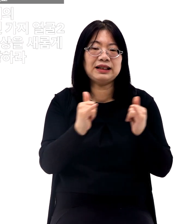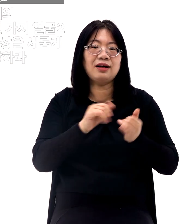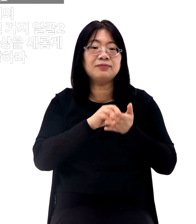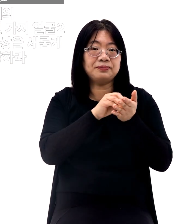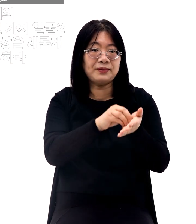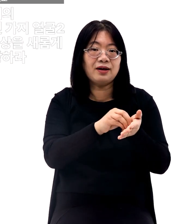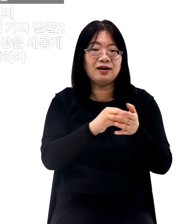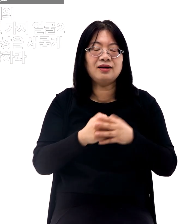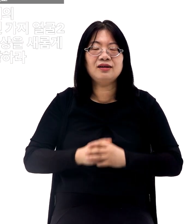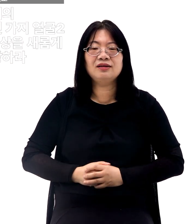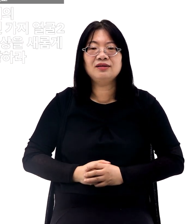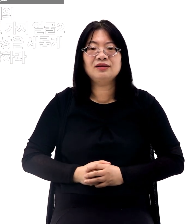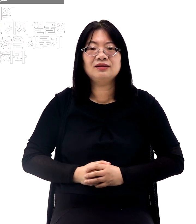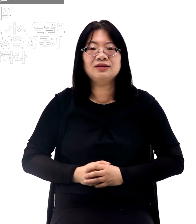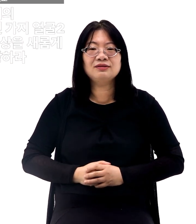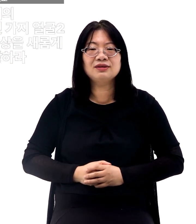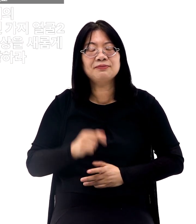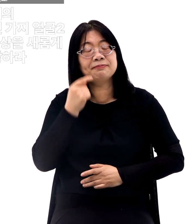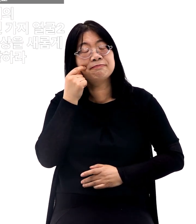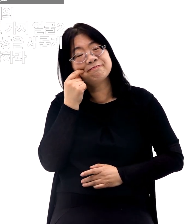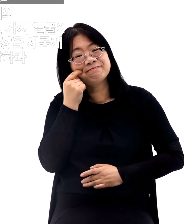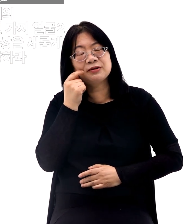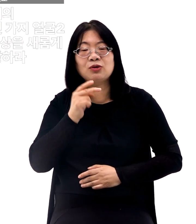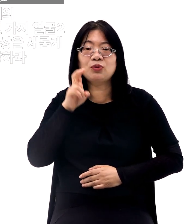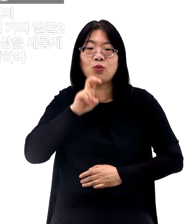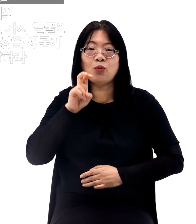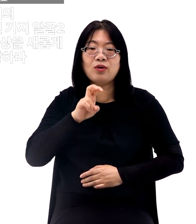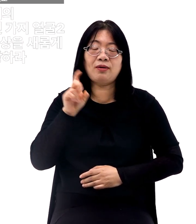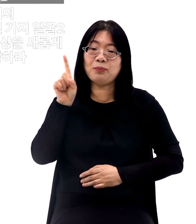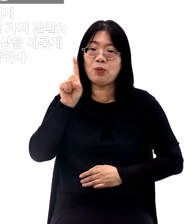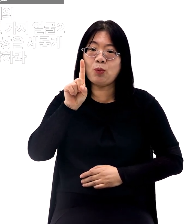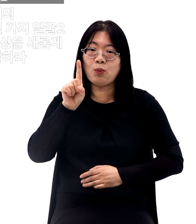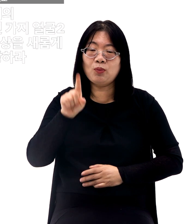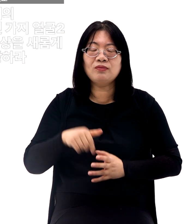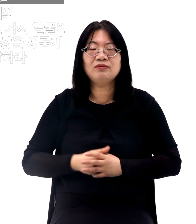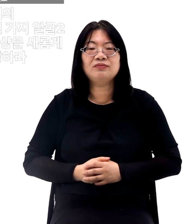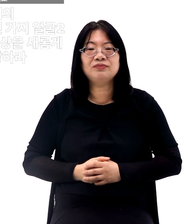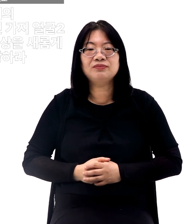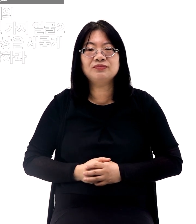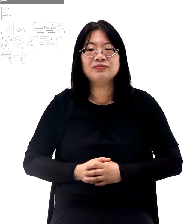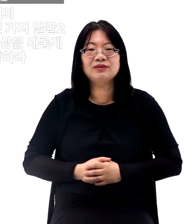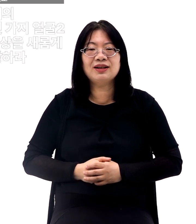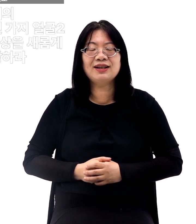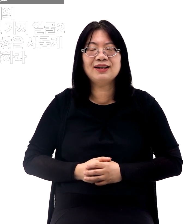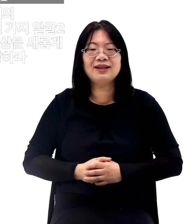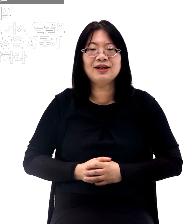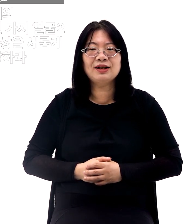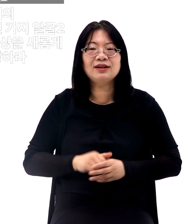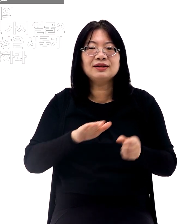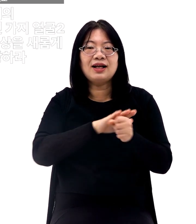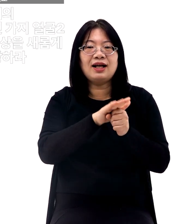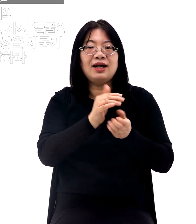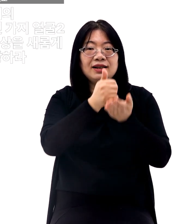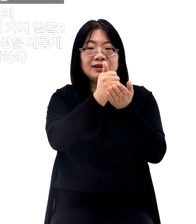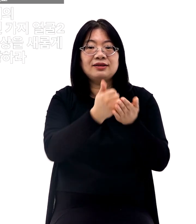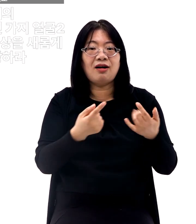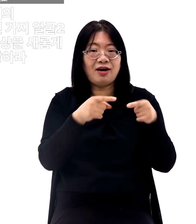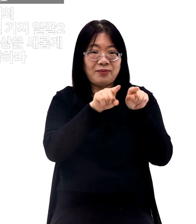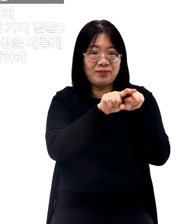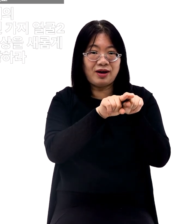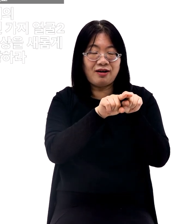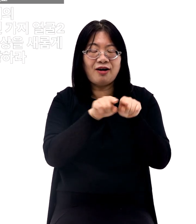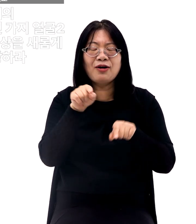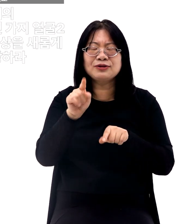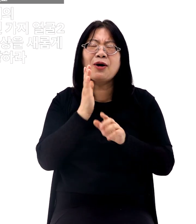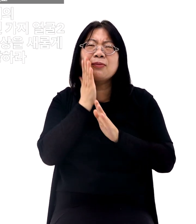해서 그 히트를 쳤던 노래가 뭡니까? 님과 함께 저 푸른 초원 위에 이렇게